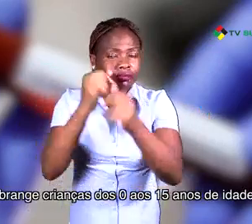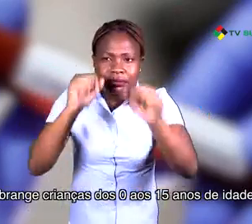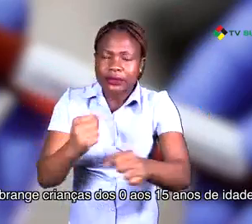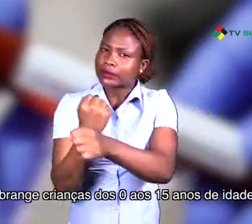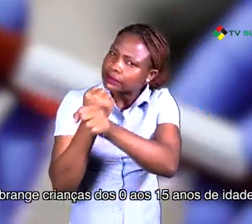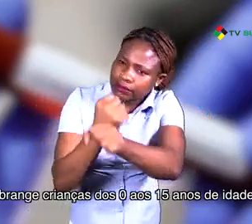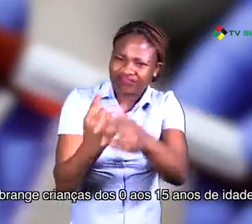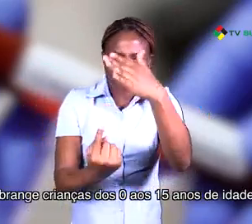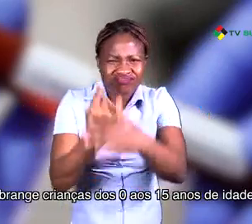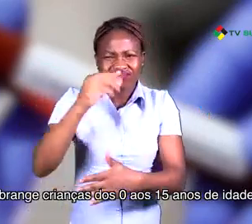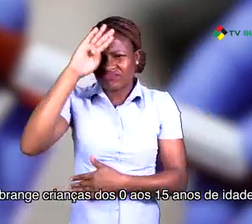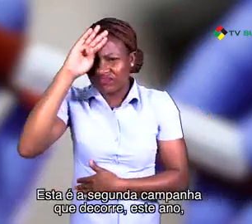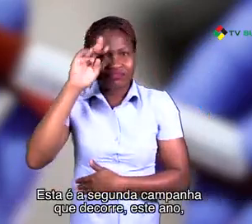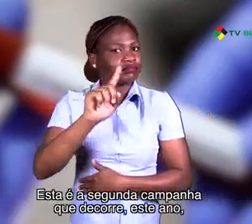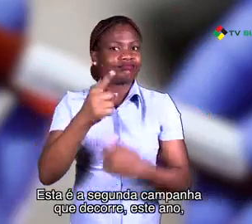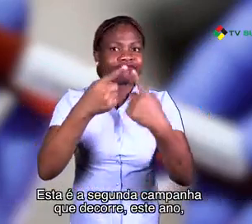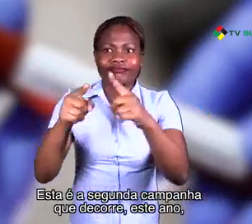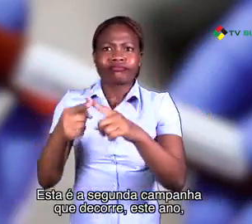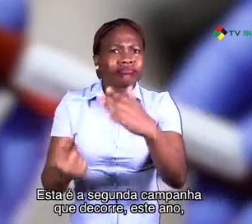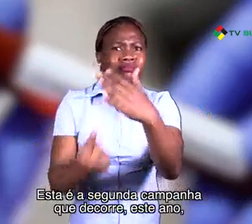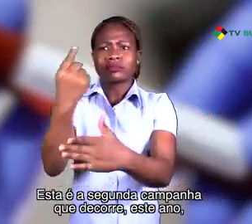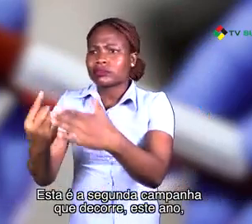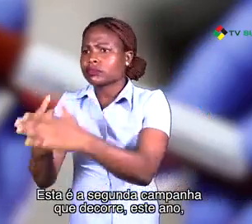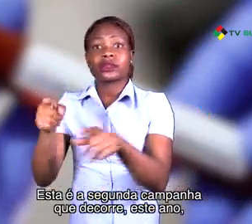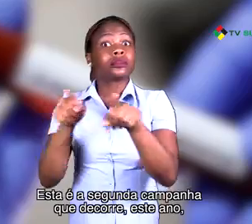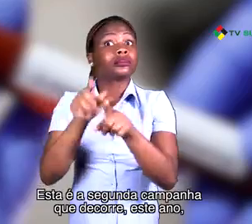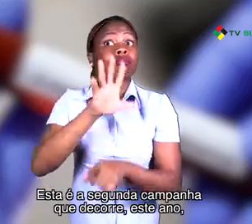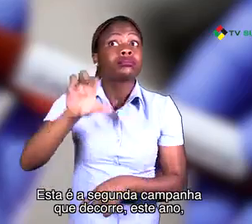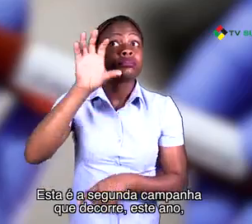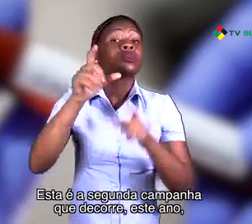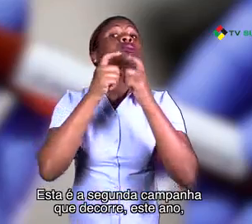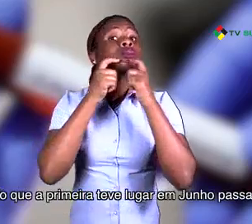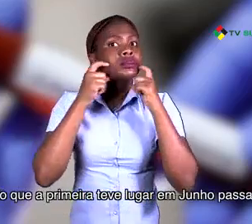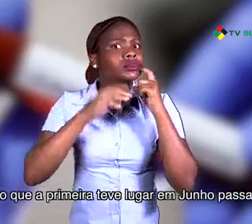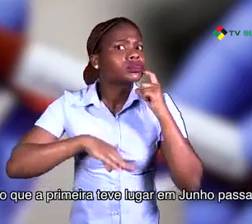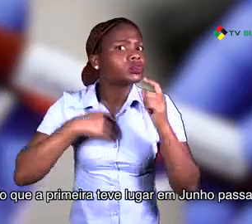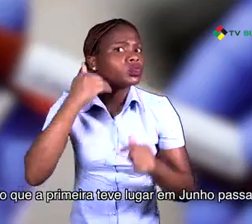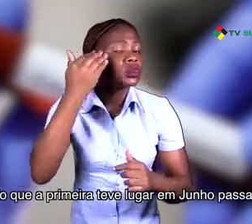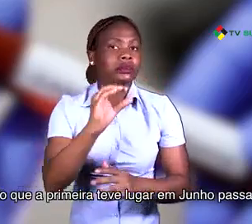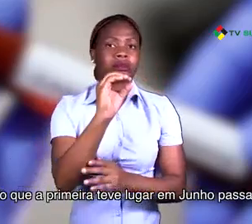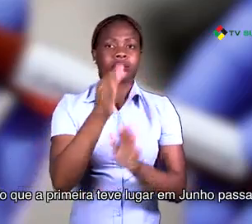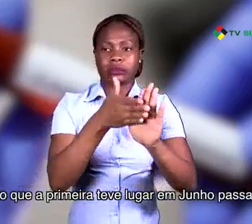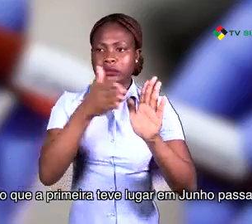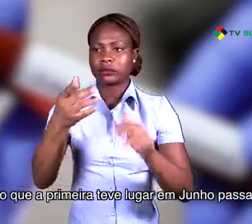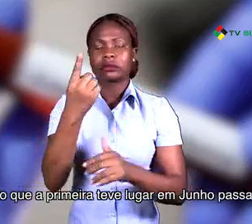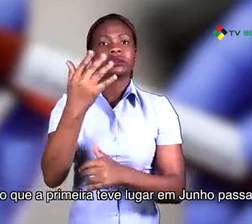0 aos 15 anos de idade. Esta é a segunda campanha que decorre este ano, sendo que a primeira teve lugar em junho